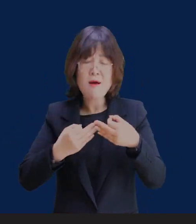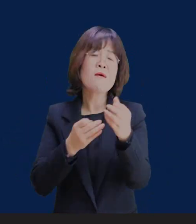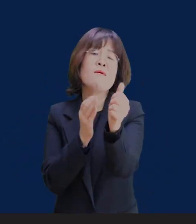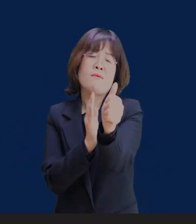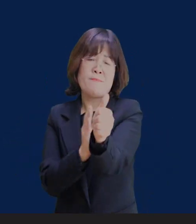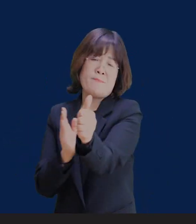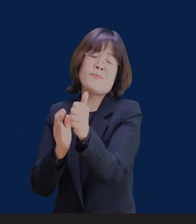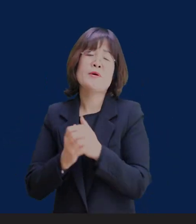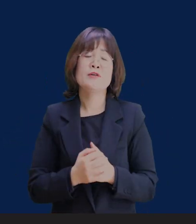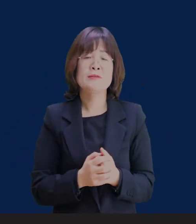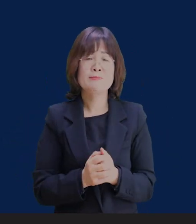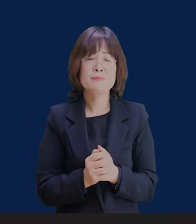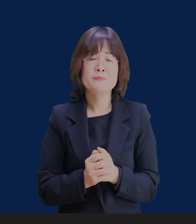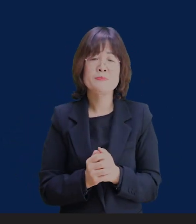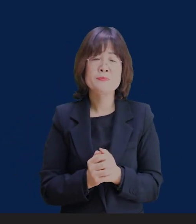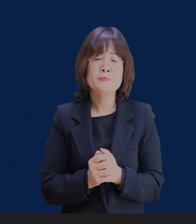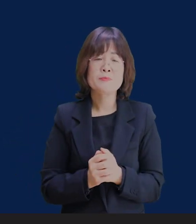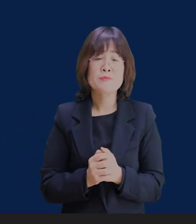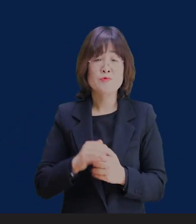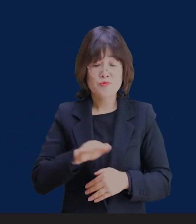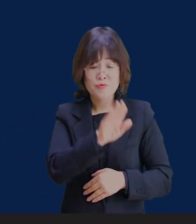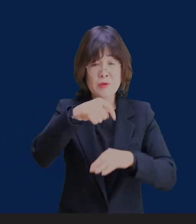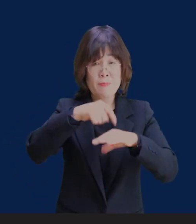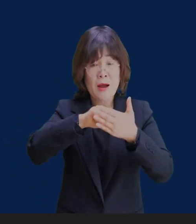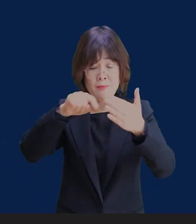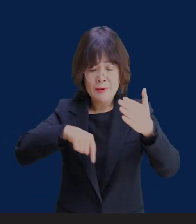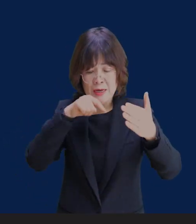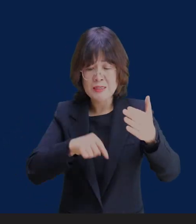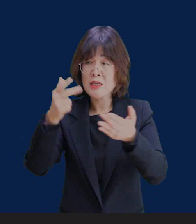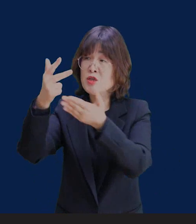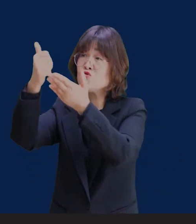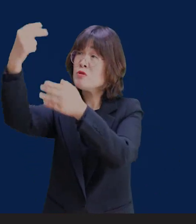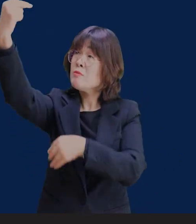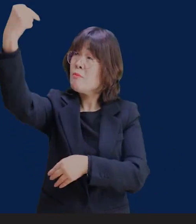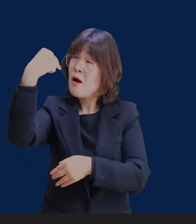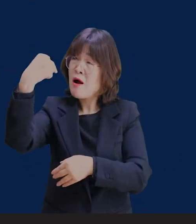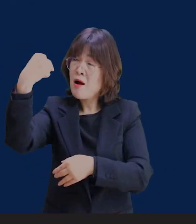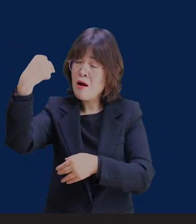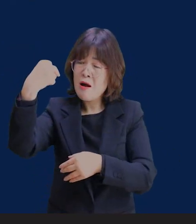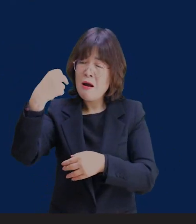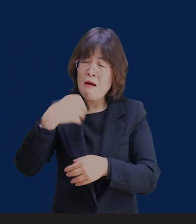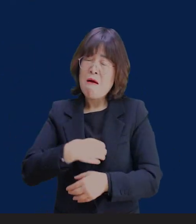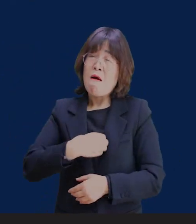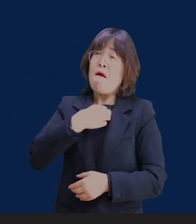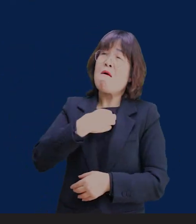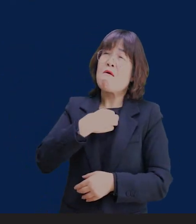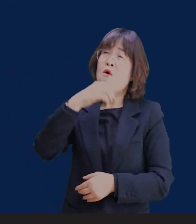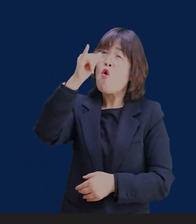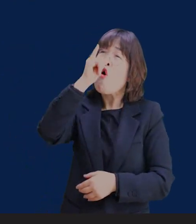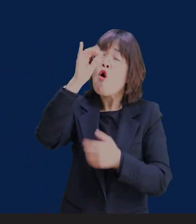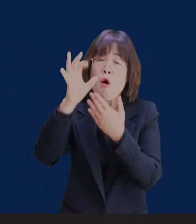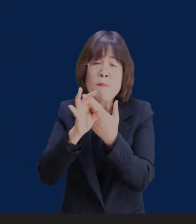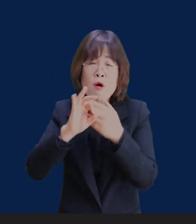성전의 현실을 바라볼 수 있기를 바랍니다. 혹여나 우리 안에도 주님이 분노하실 만한 것들이 우리